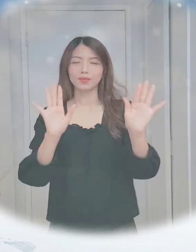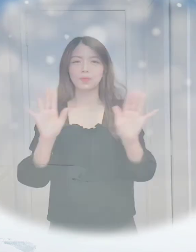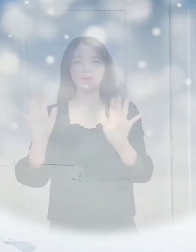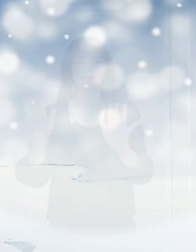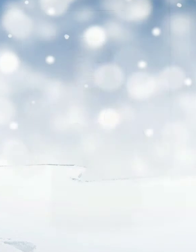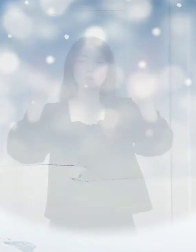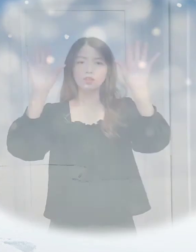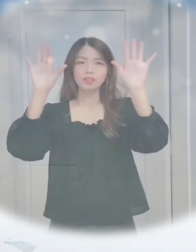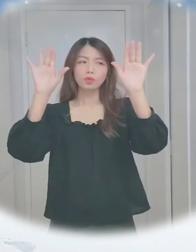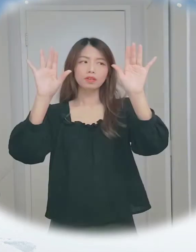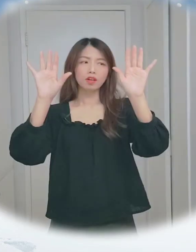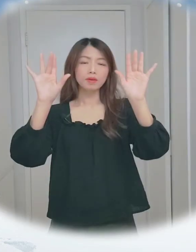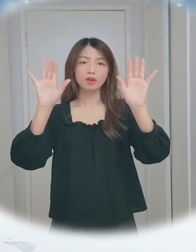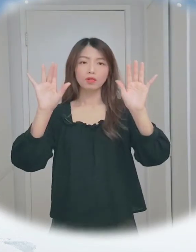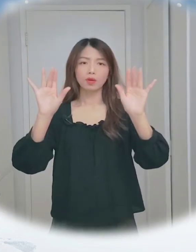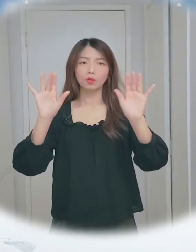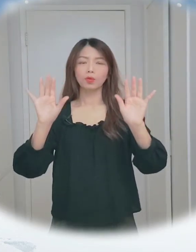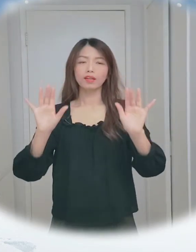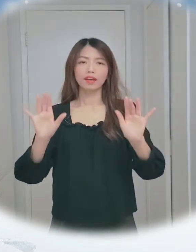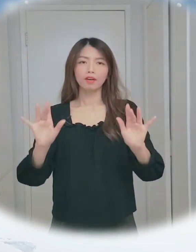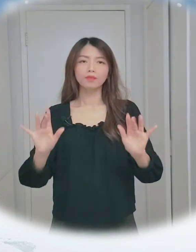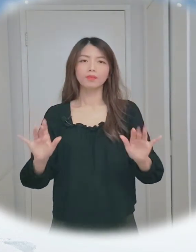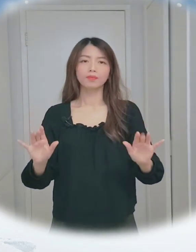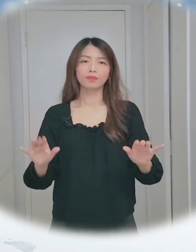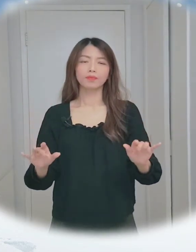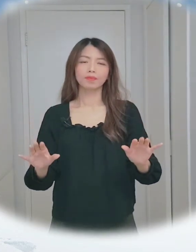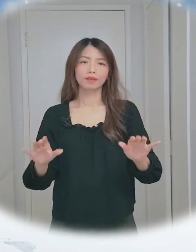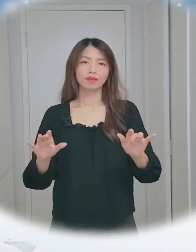분들도 계시고 저는 이렇게 손을 털면서 내려오도록 할게요.